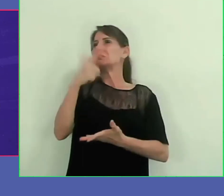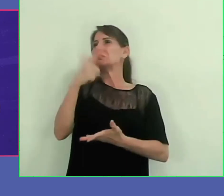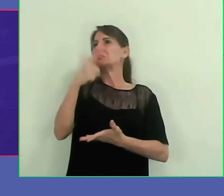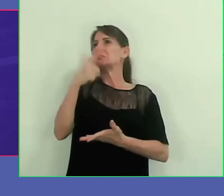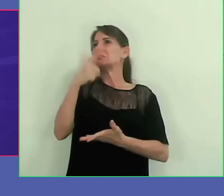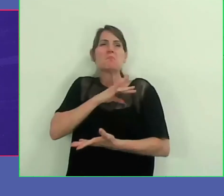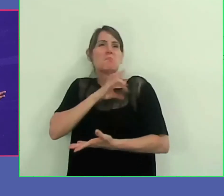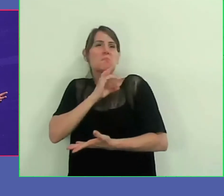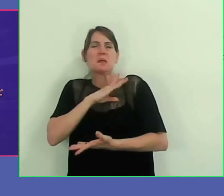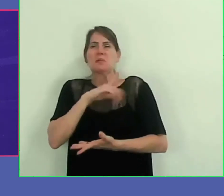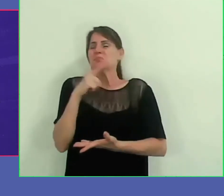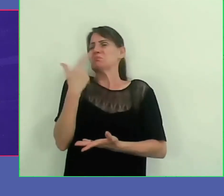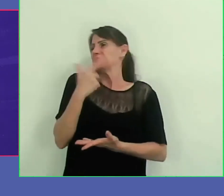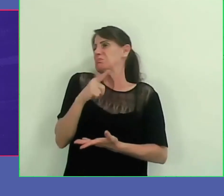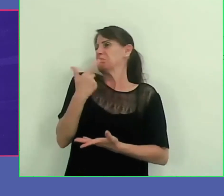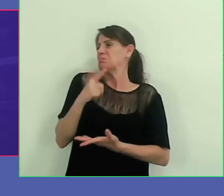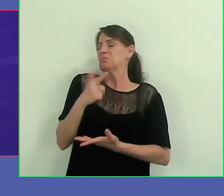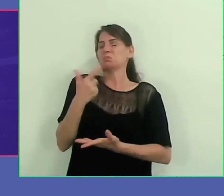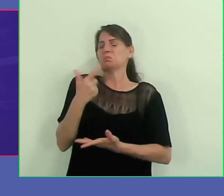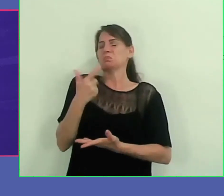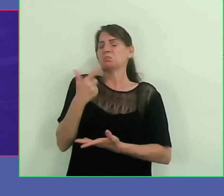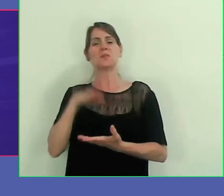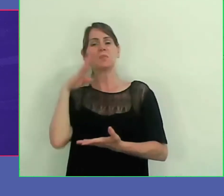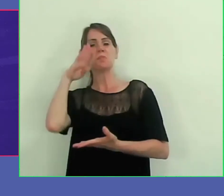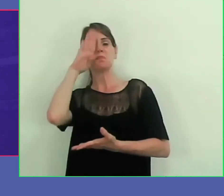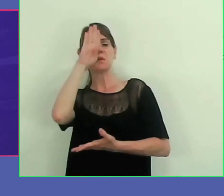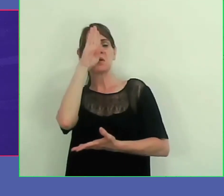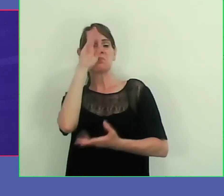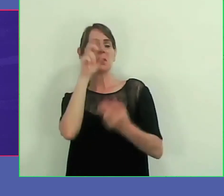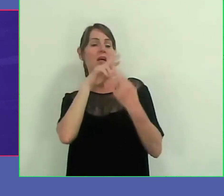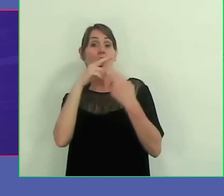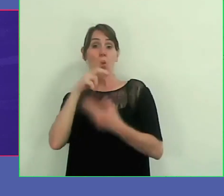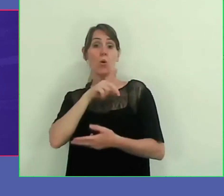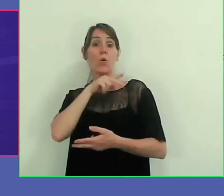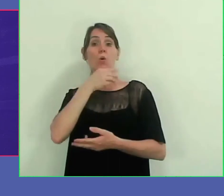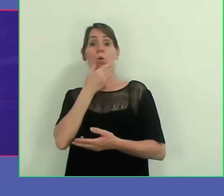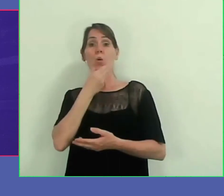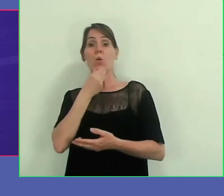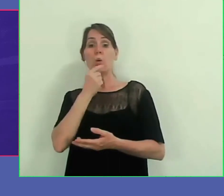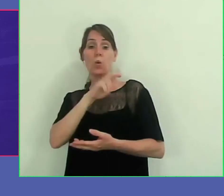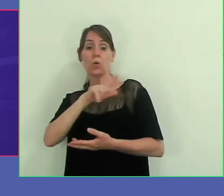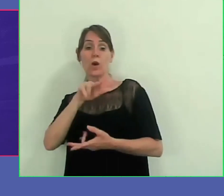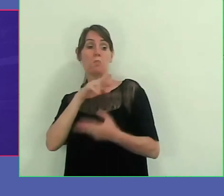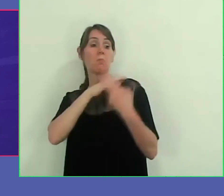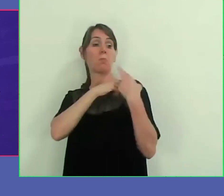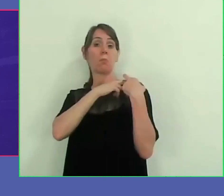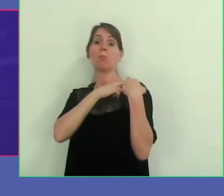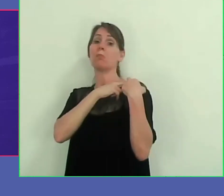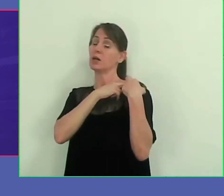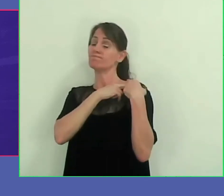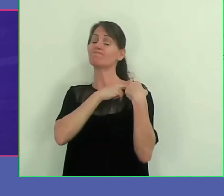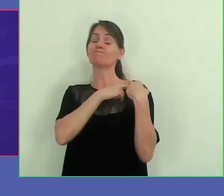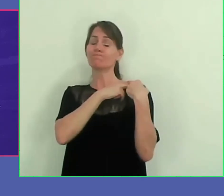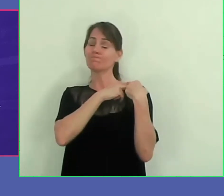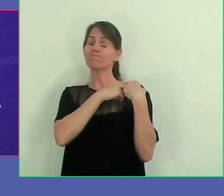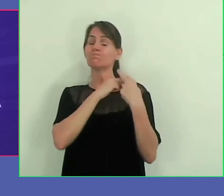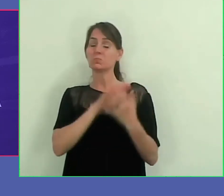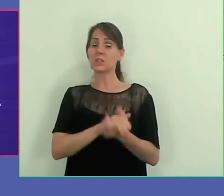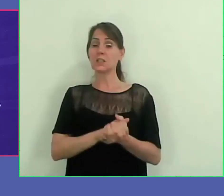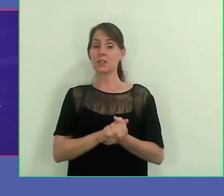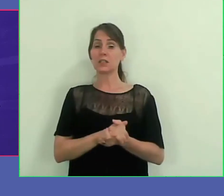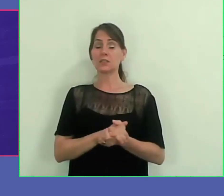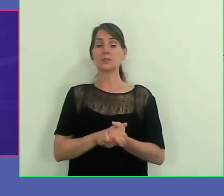de difamar, e principalmente quem está à nossa frente. Irmão Dom, que sofreu muito entre nós isso, né? Difamação, que